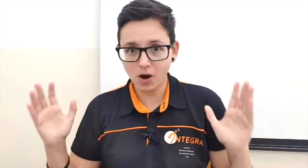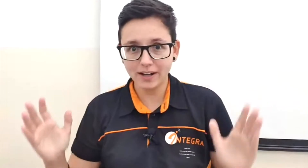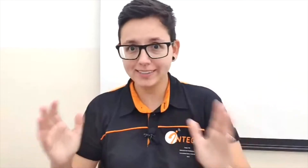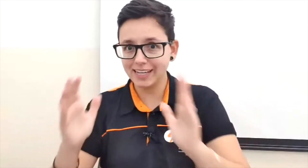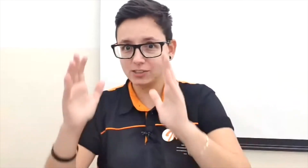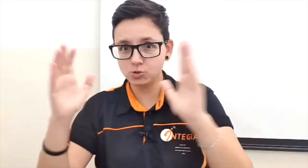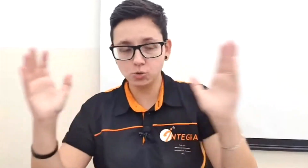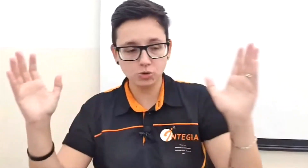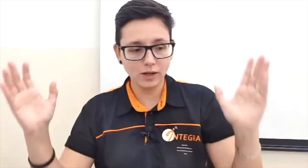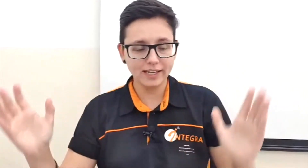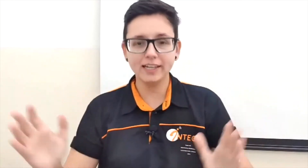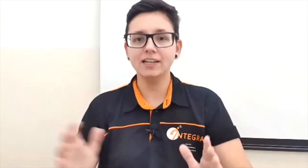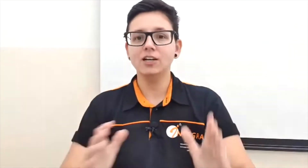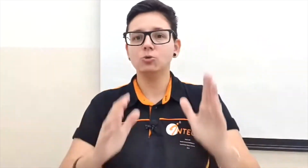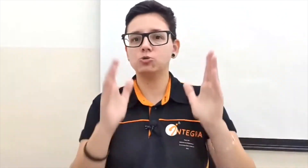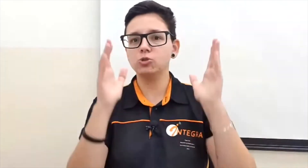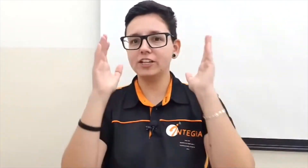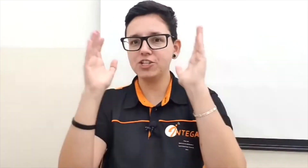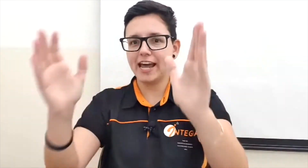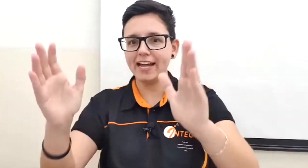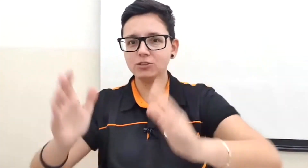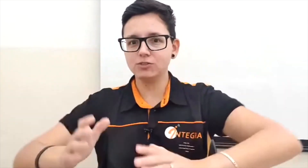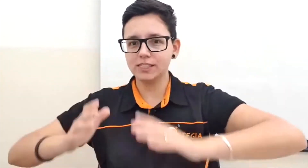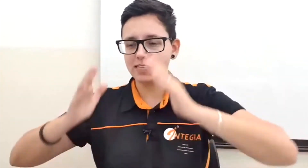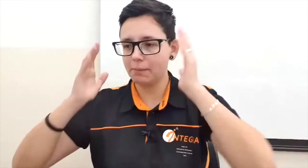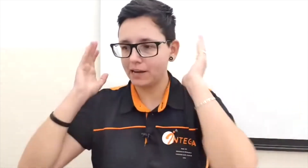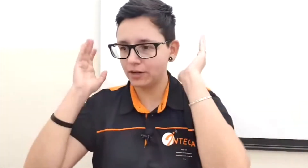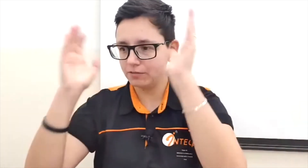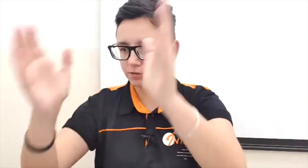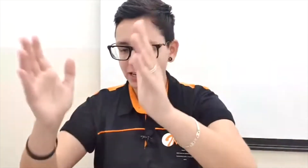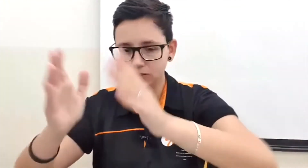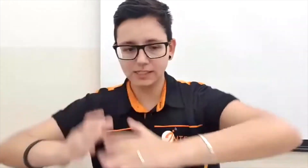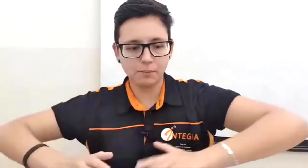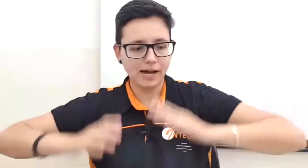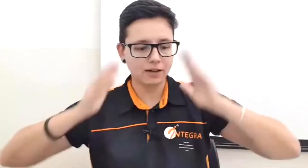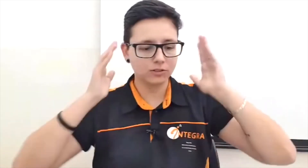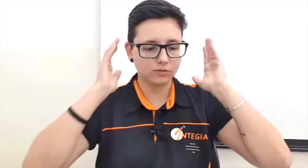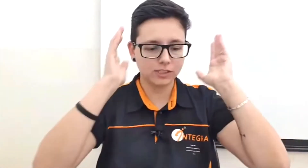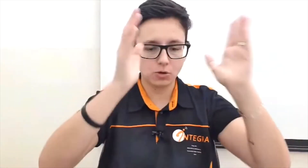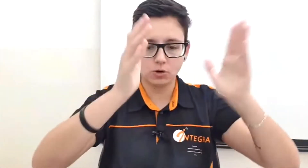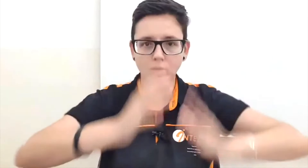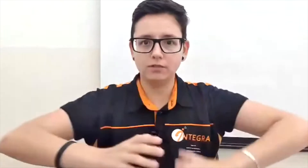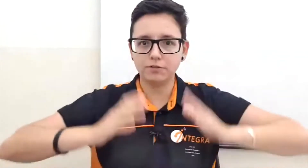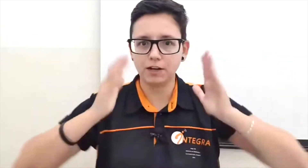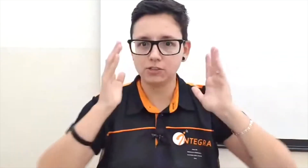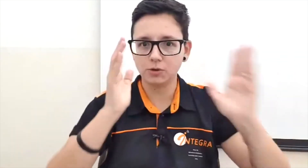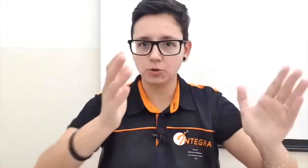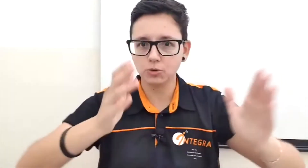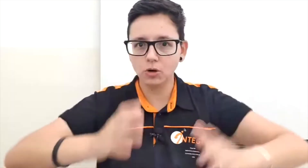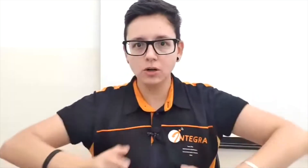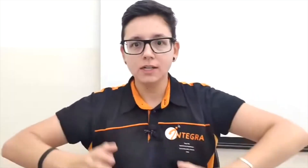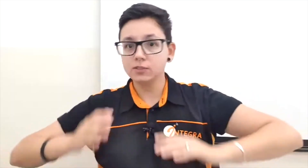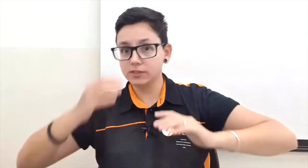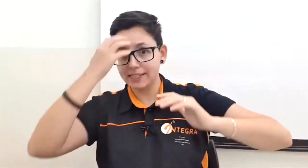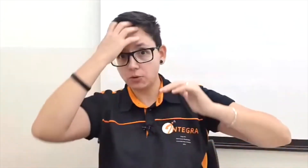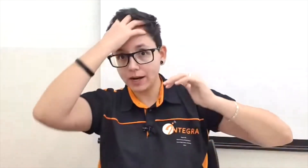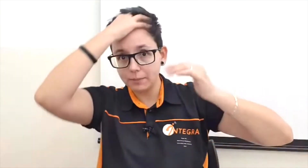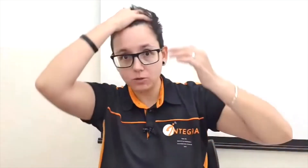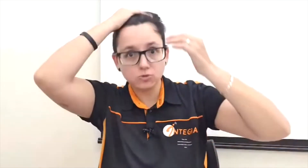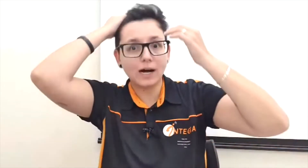horas é surdo ali, o surdo é direto, se você tá magro, ele vai falar que você tá magro, se você engordou, ele vai falar que você engordou, se você tá com o cabelo zoado,